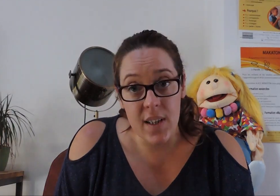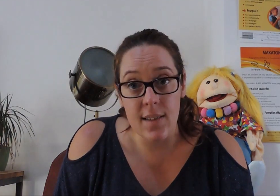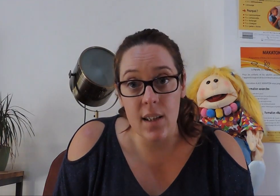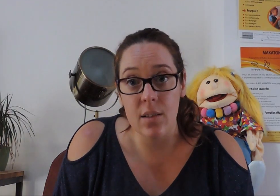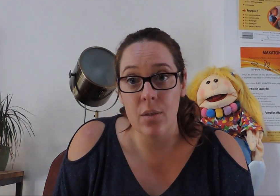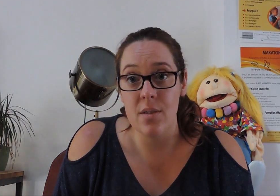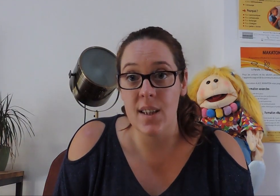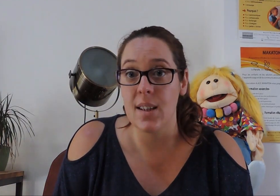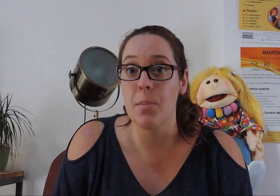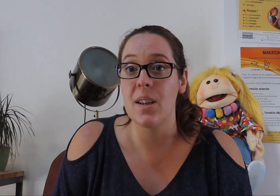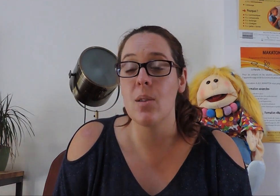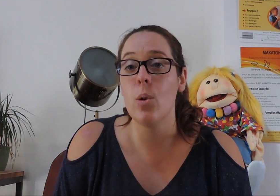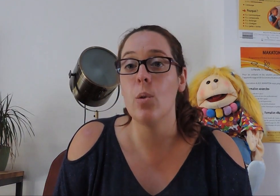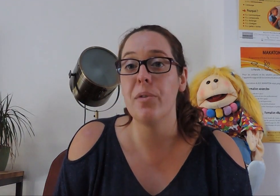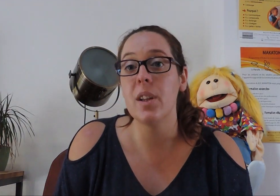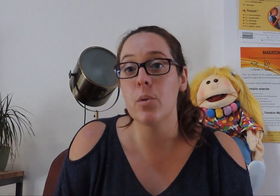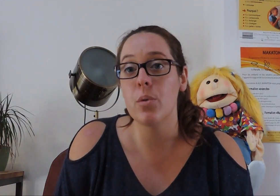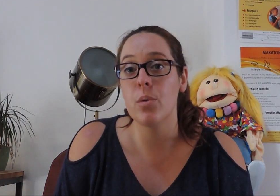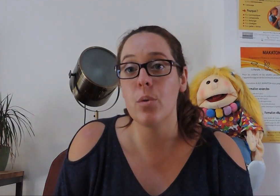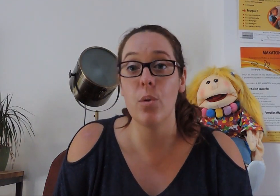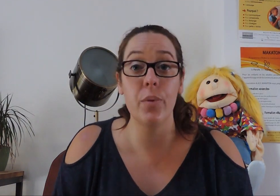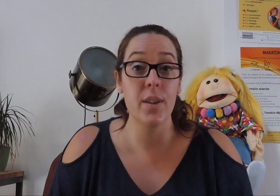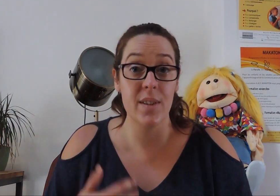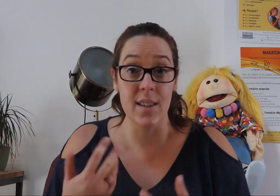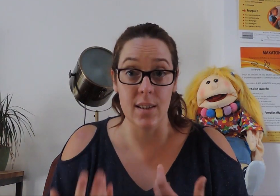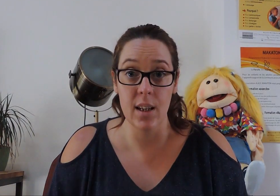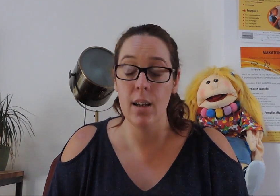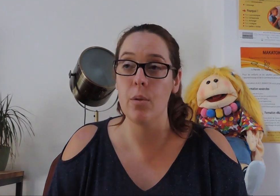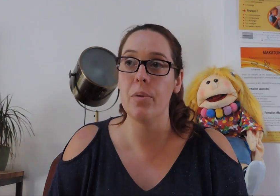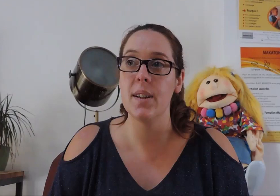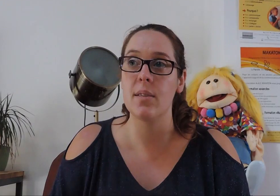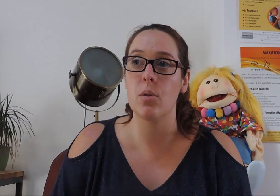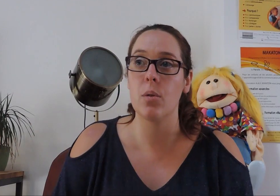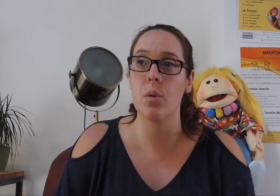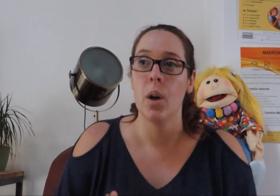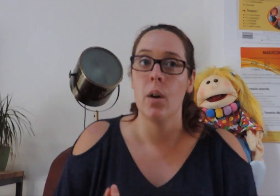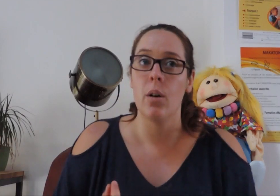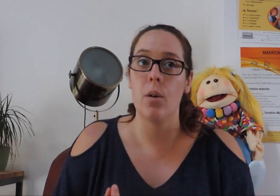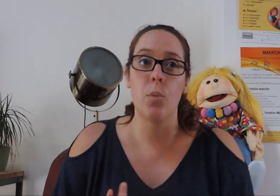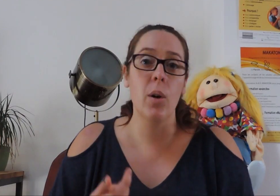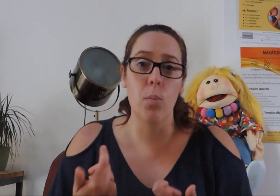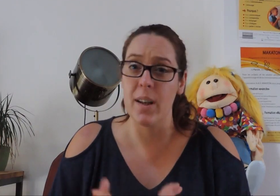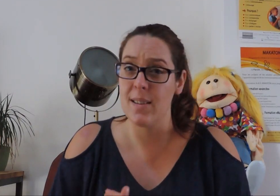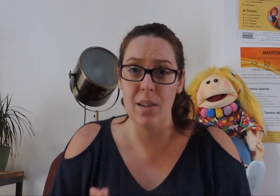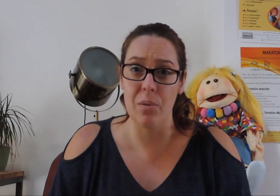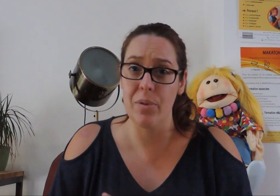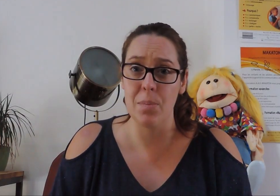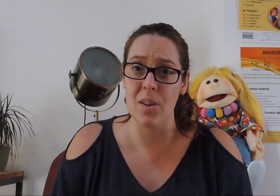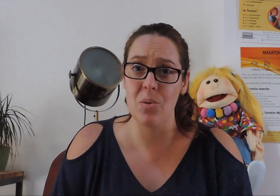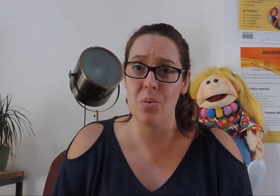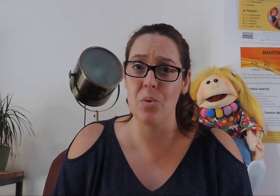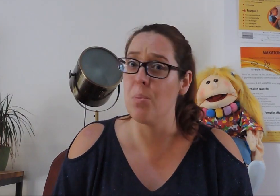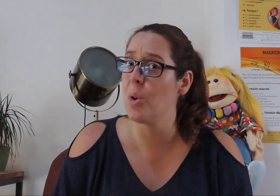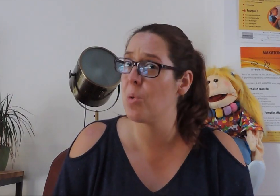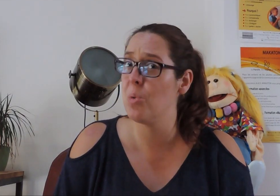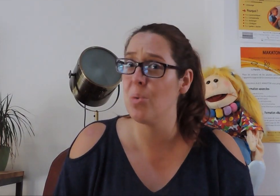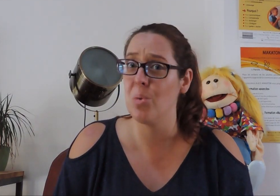pour certaines personnes le fait de signer le fait d'être moins complexé en fait par ce manque de